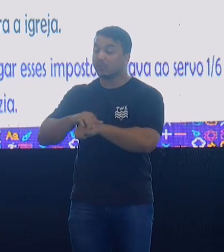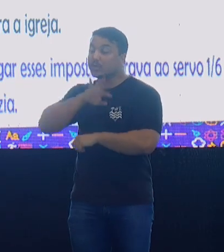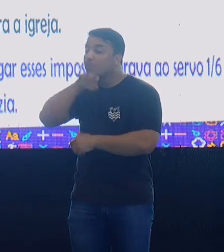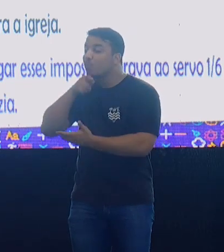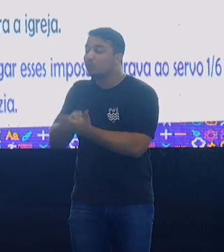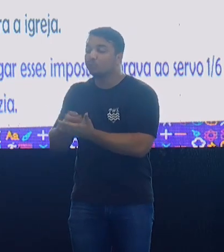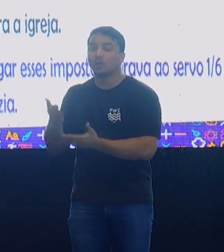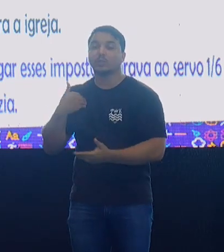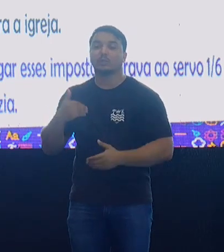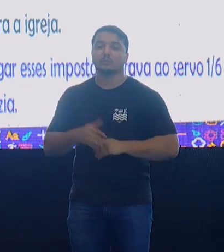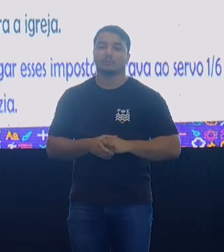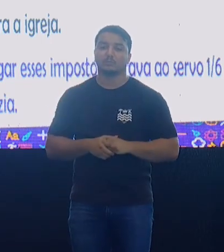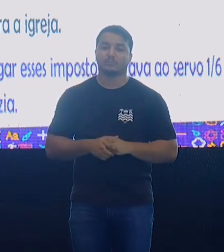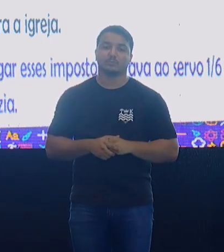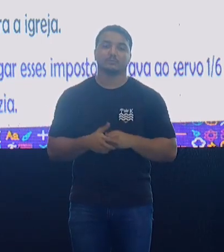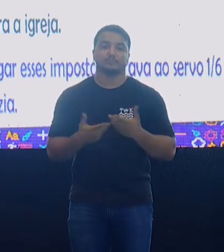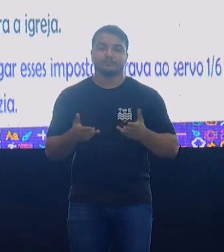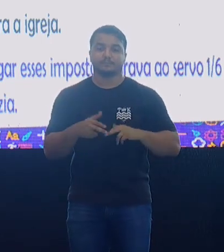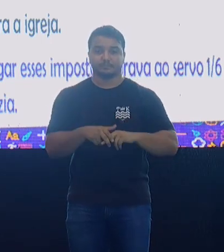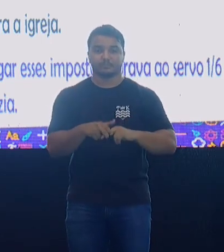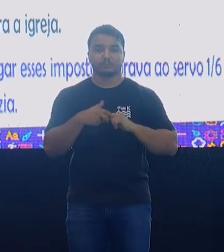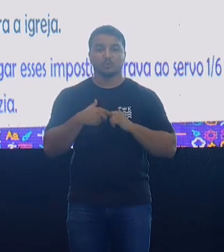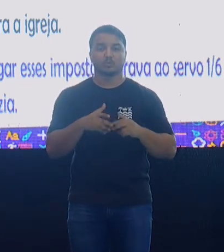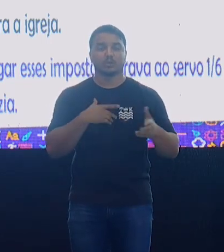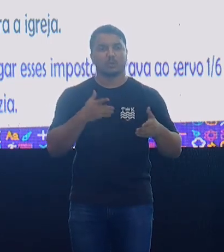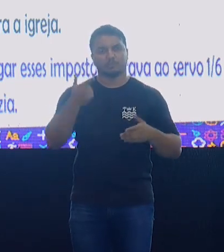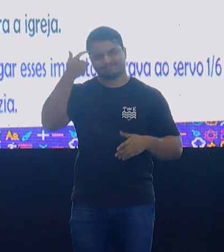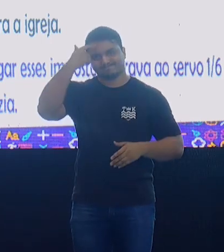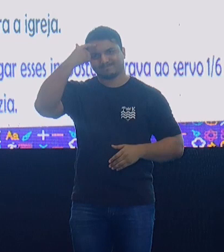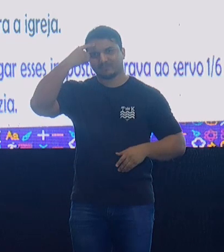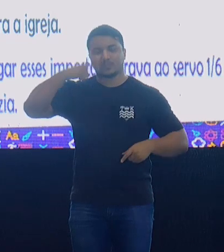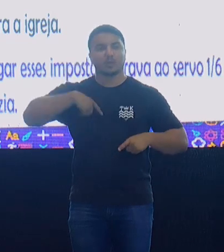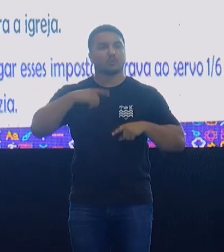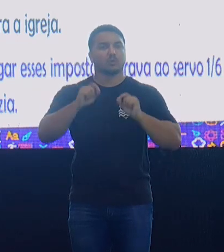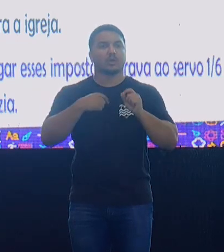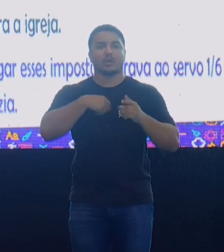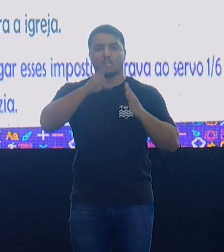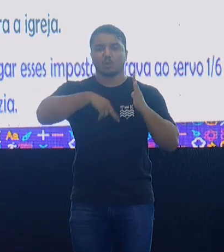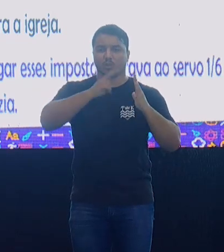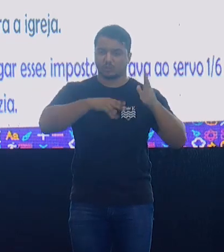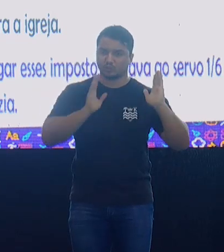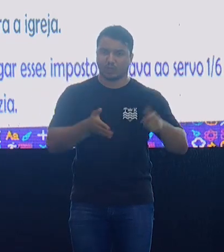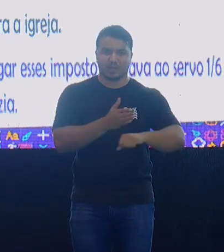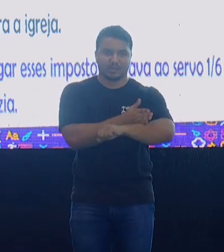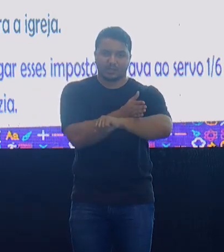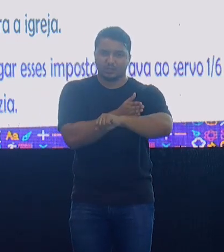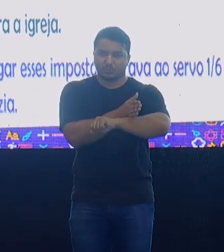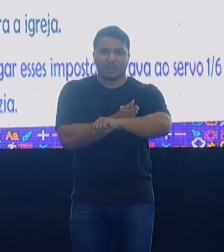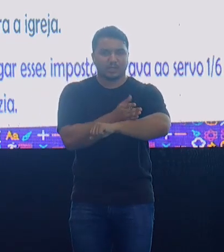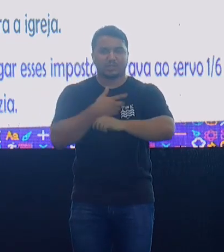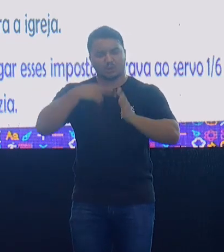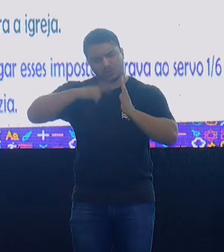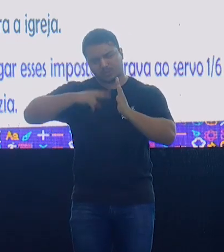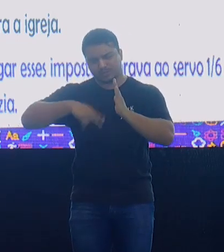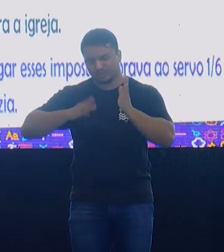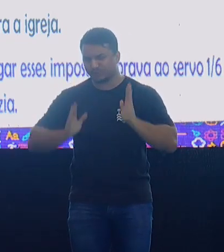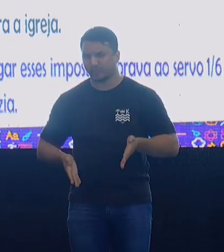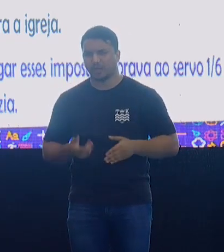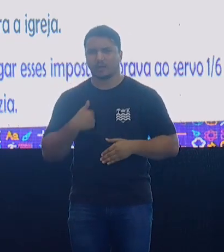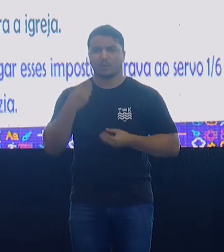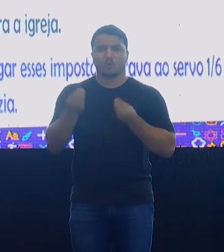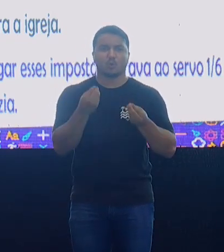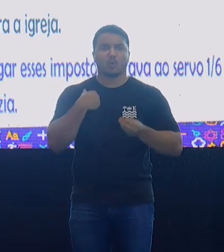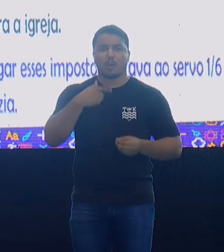imposto. Durante muito tempo, eu ficava me perguntando, eu li muito sobre Idade Média, e ficava me perguntando como era que o senhor